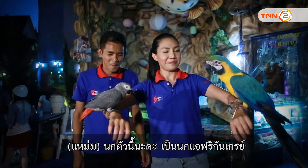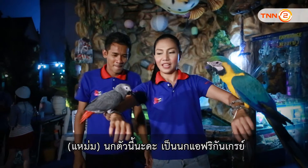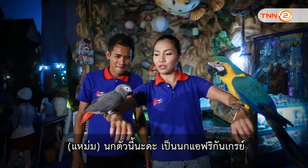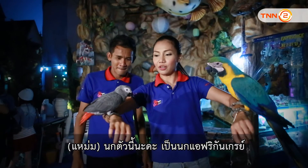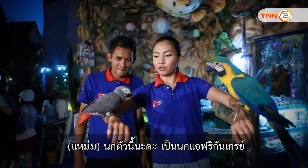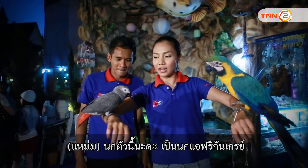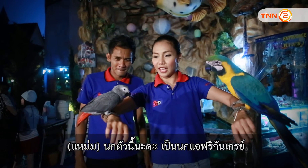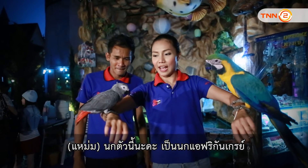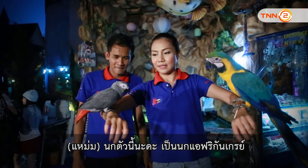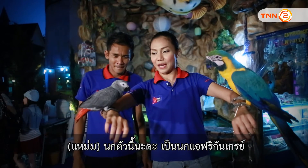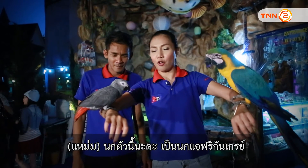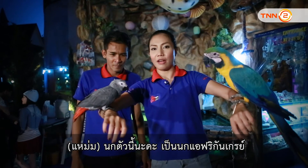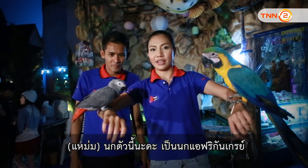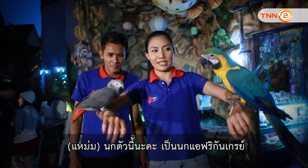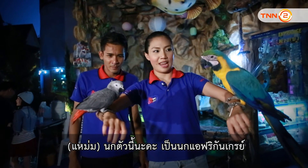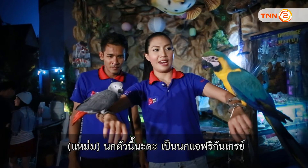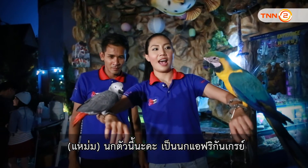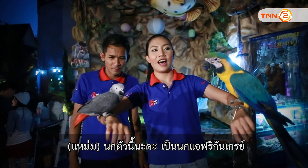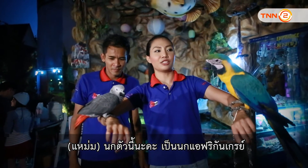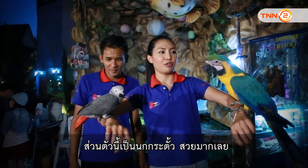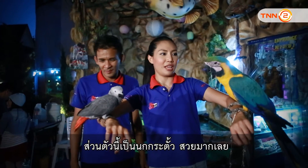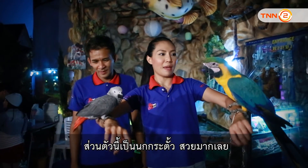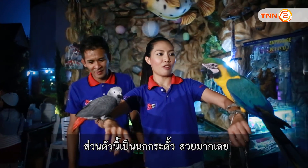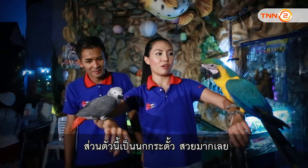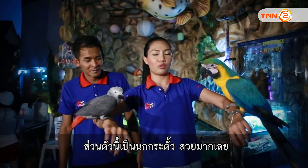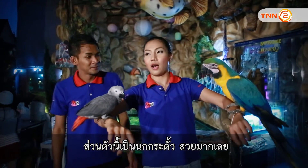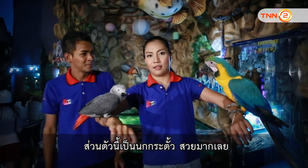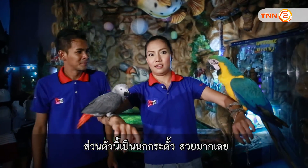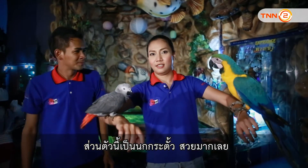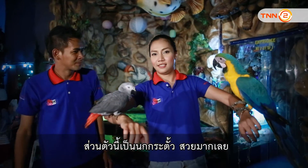เย้ตัวนกตัวนี้นะคะเป็นนกแอฟริกันเจนะคะส่วนตัวนี้เป็นนกกระตั้ว